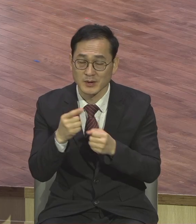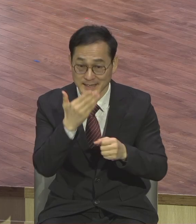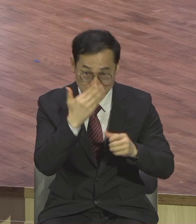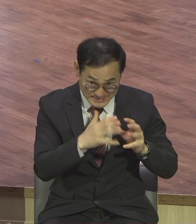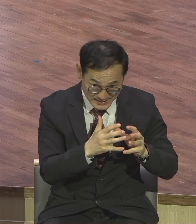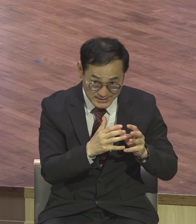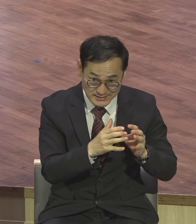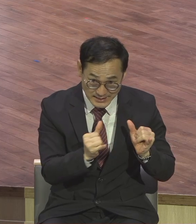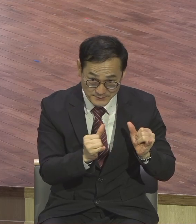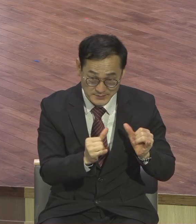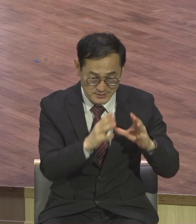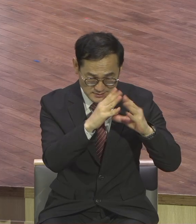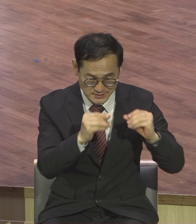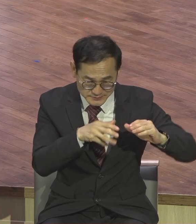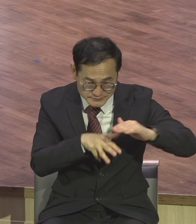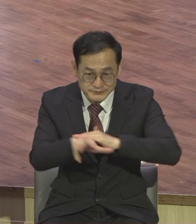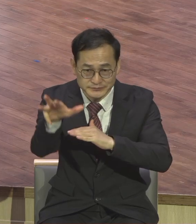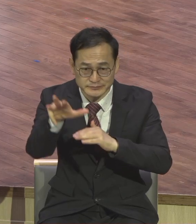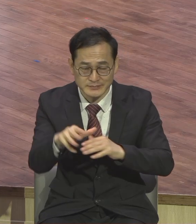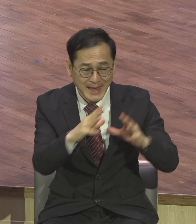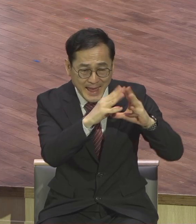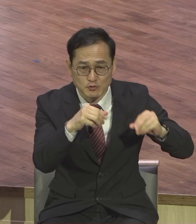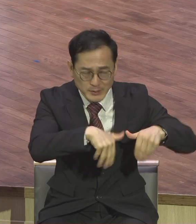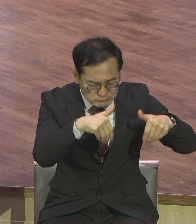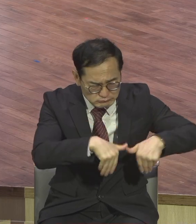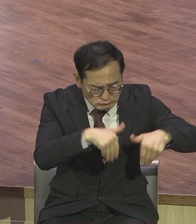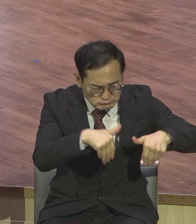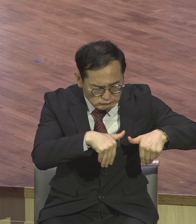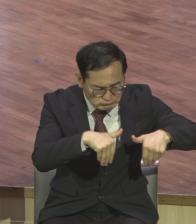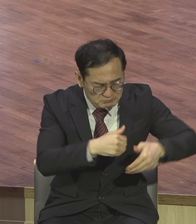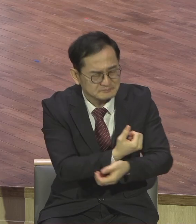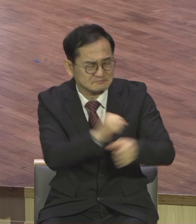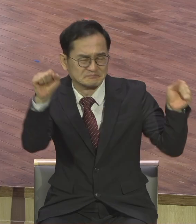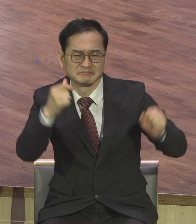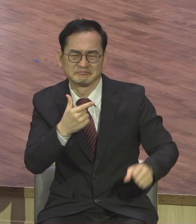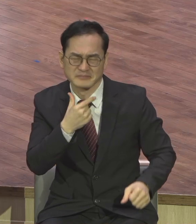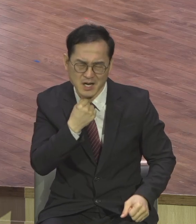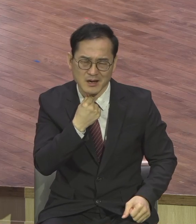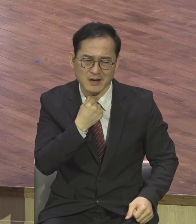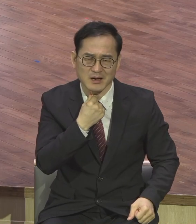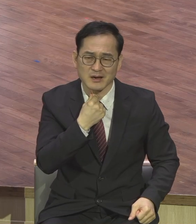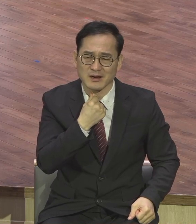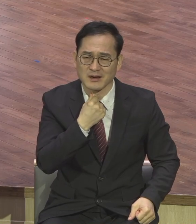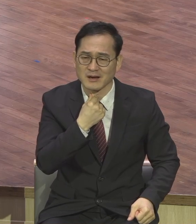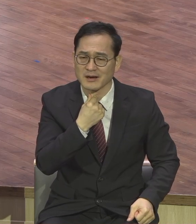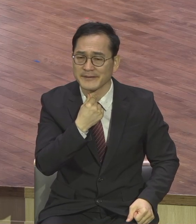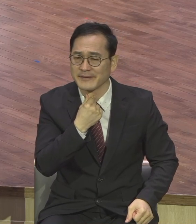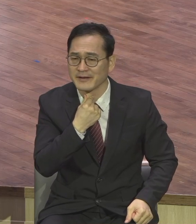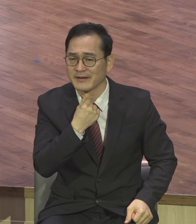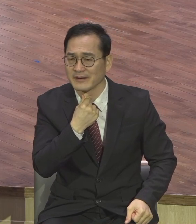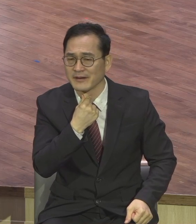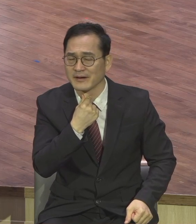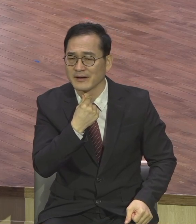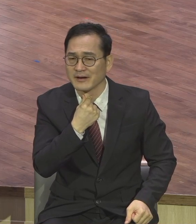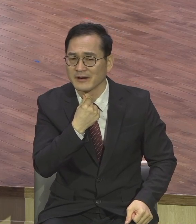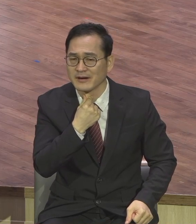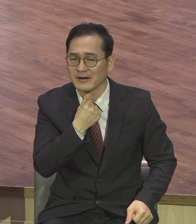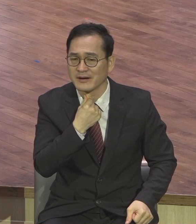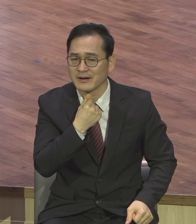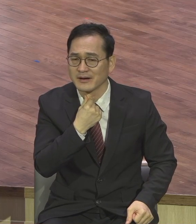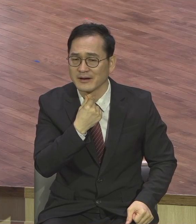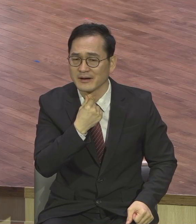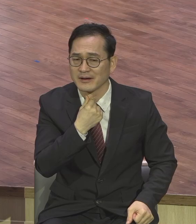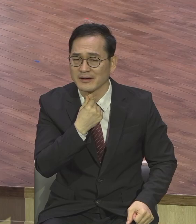출애굽한 것, 애굽의 노예 생활로부터 해방되고 자유를 얻은 그 시간,